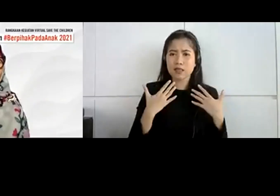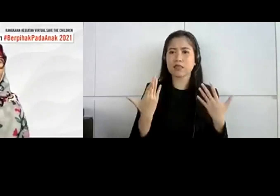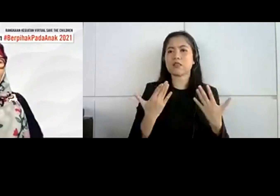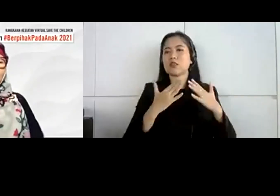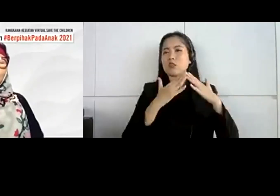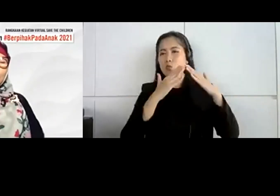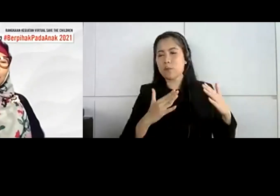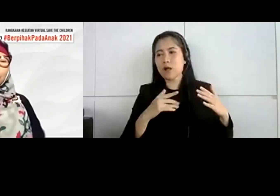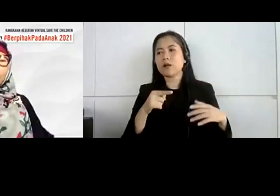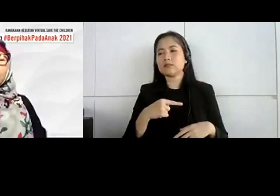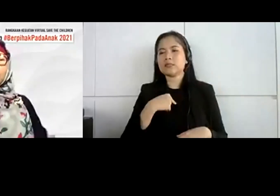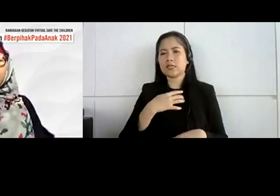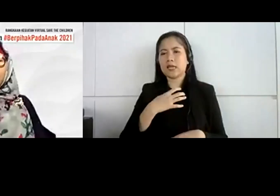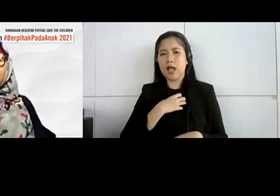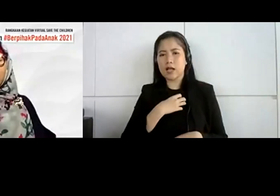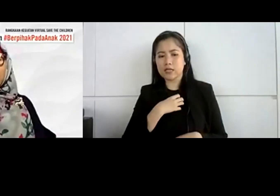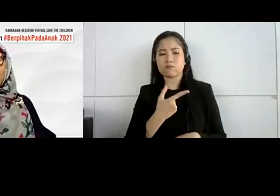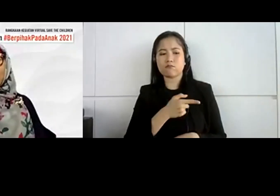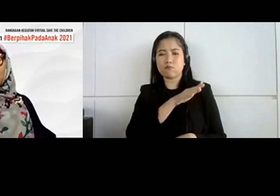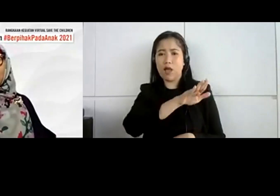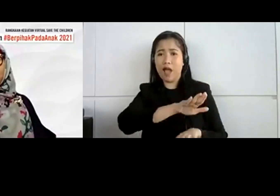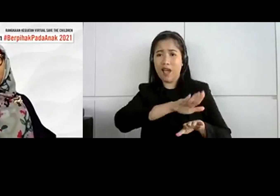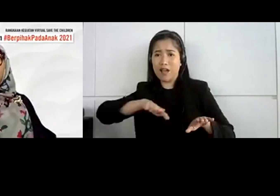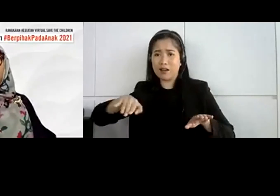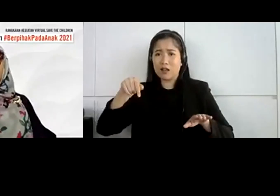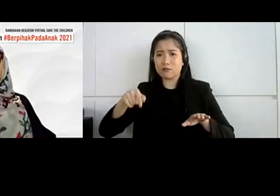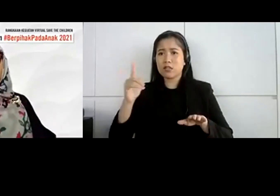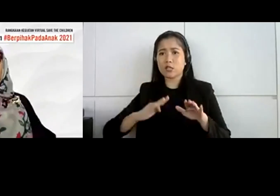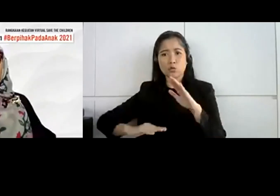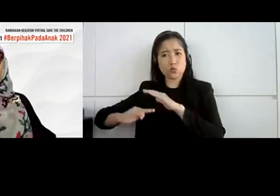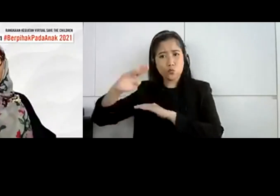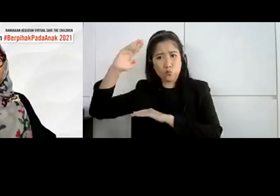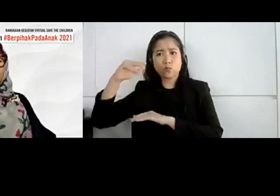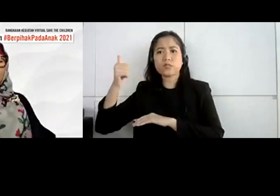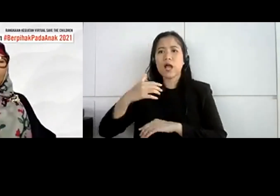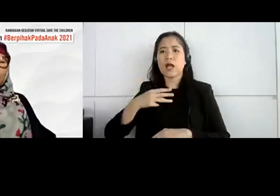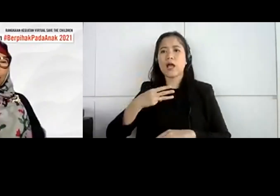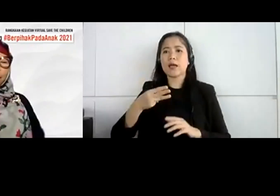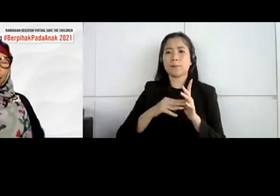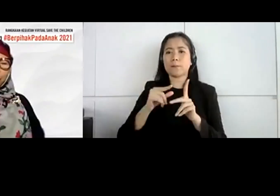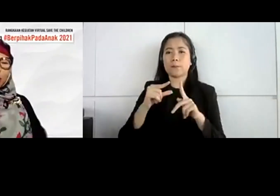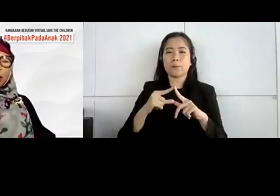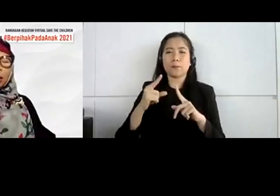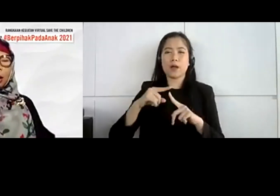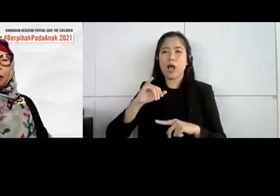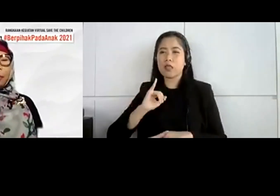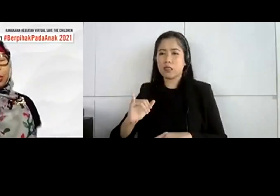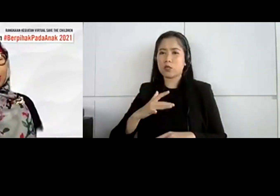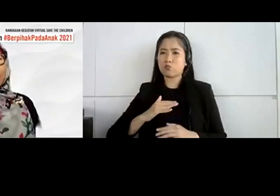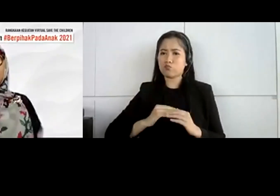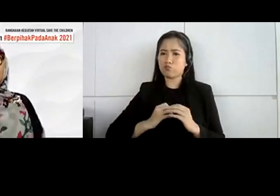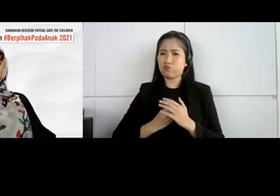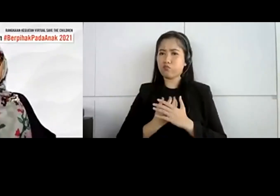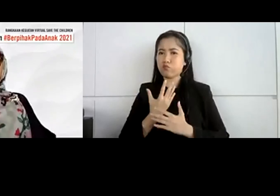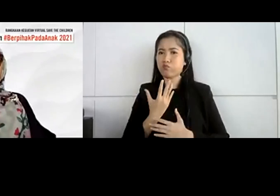Saya yakin anak-anak kita juga akan tumbuh menjadi anak-anak yang penuh empati menjadi anak-anak yang penuh cinta,